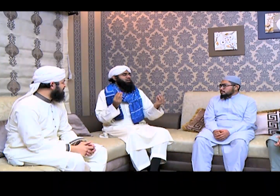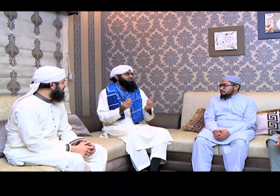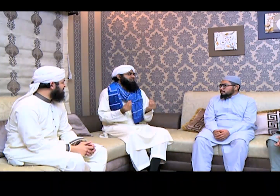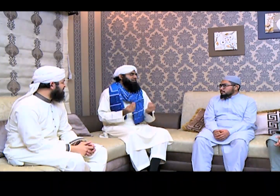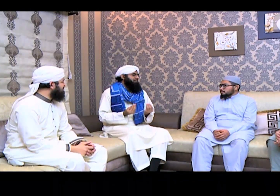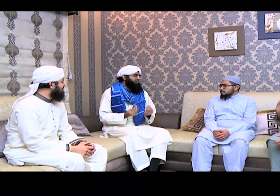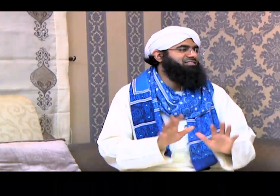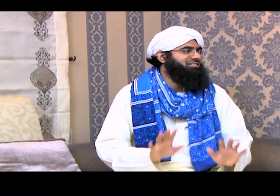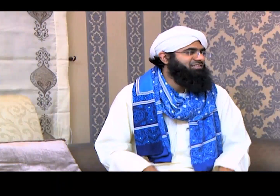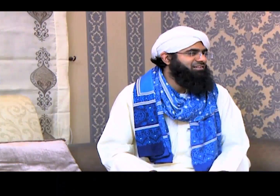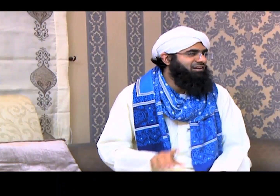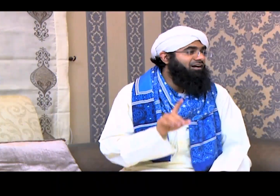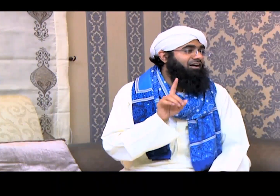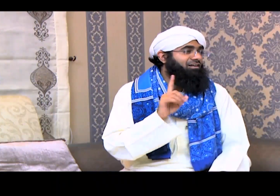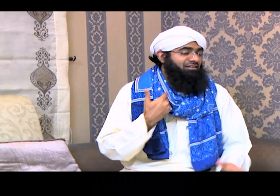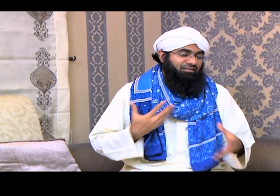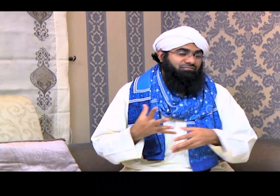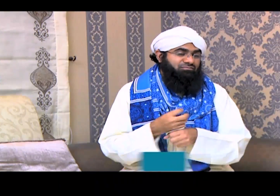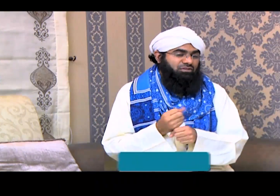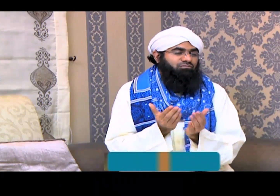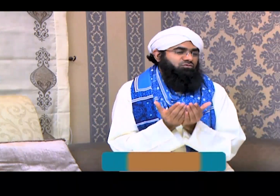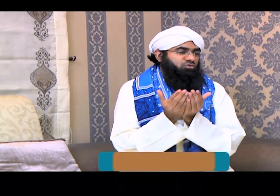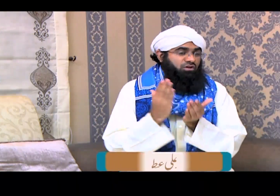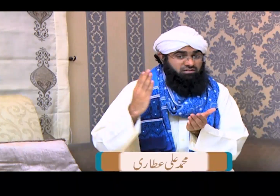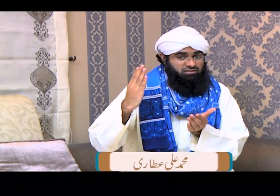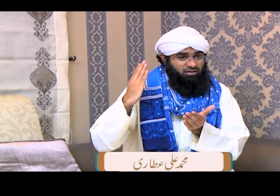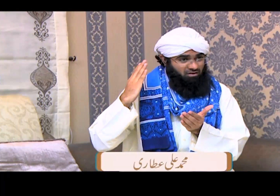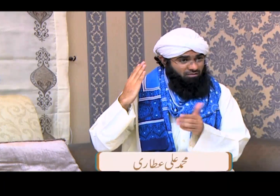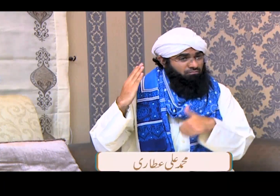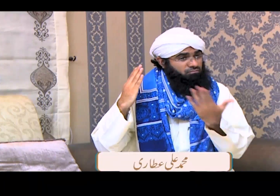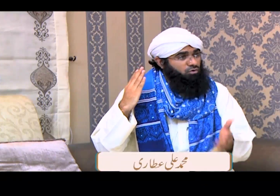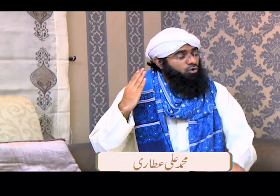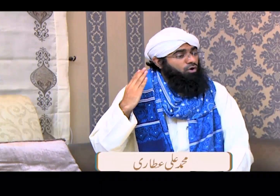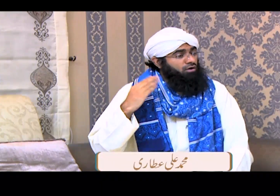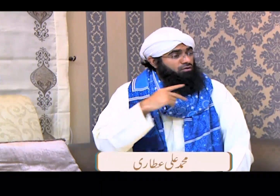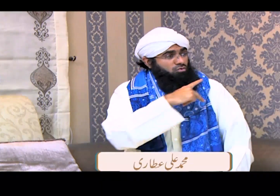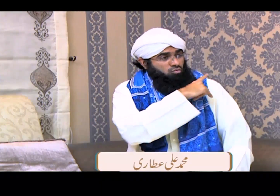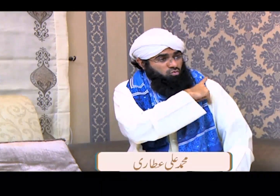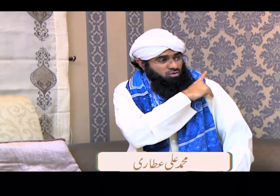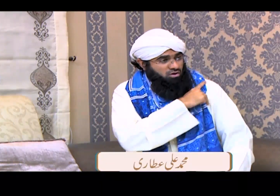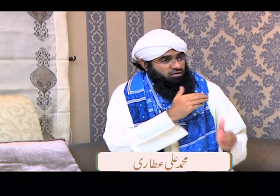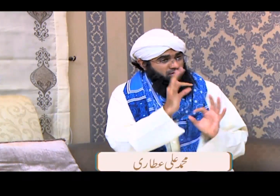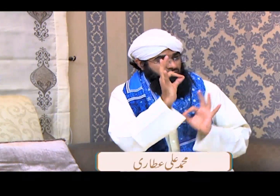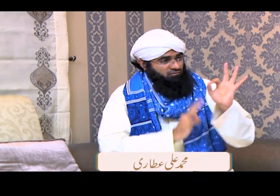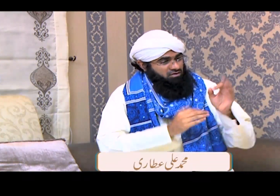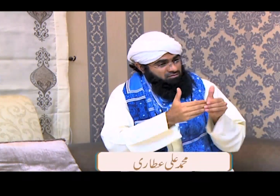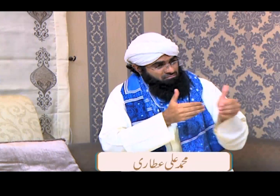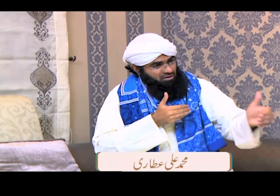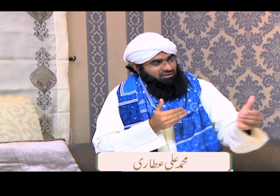آسان ہو جائے گا۔ اللہ پاک ہمیشہ نیک اعمال کرتے ہوئے زندگی بسر کرنے اور گناہوں سے بچنے کی توفیق عطا